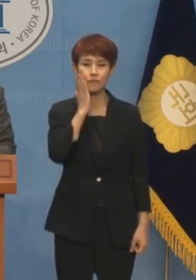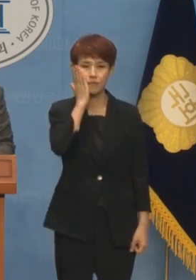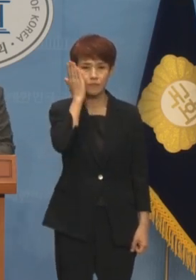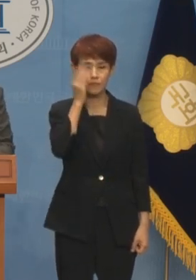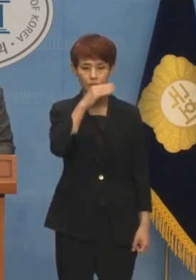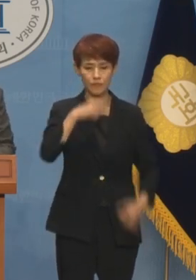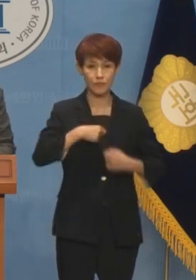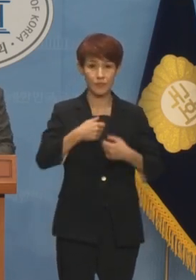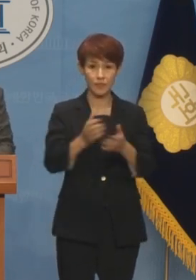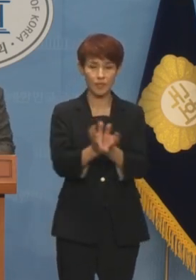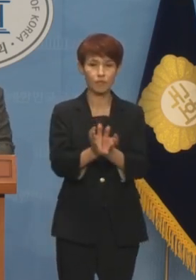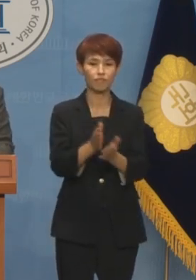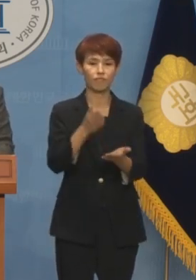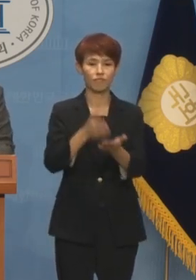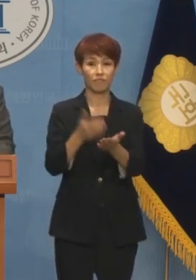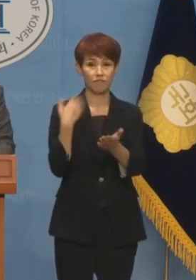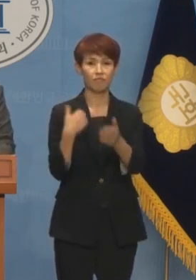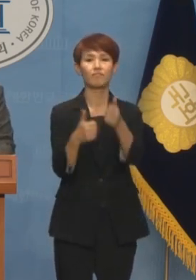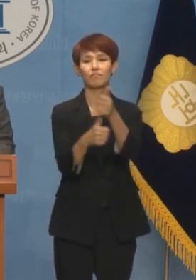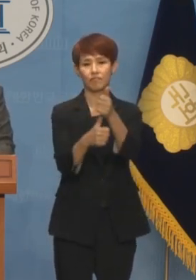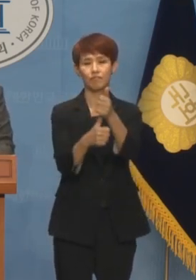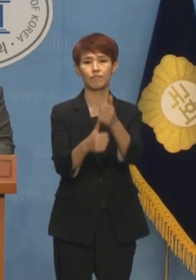녹색정의당 부대변인 이세동입니다.